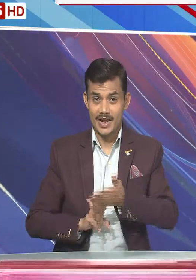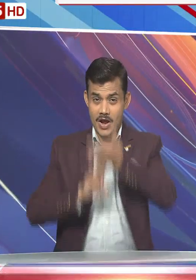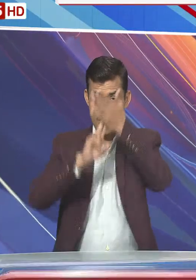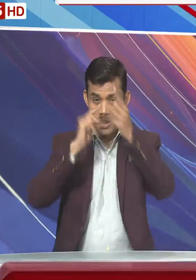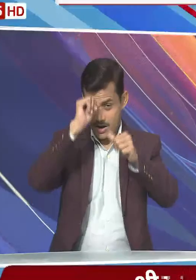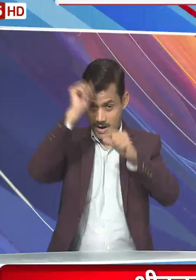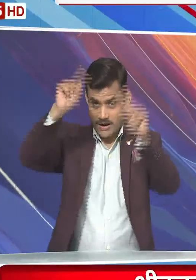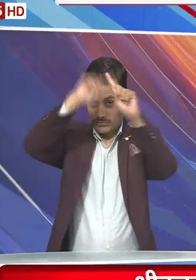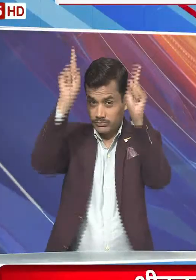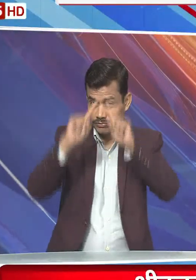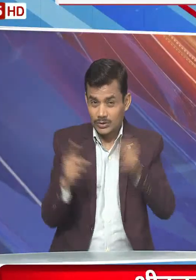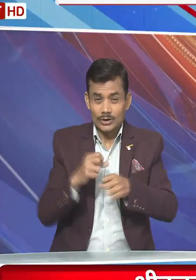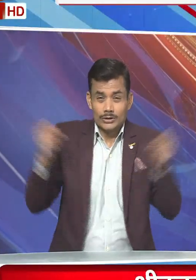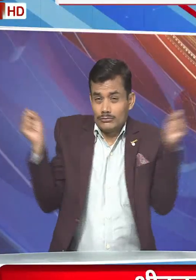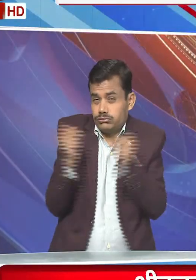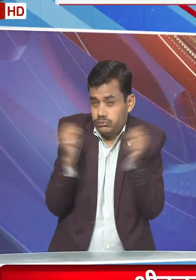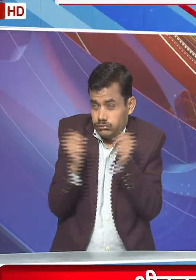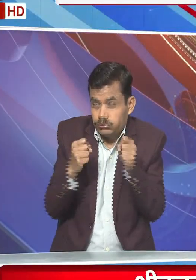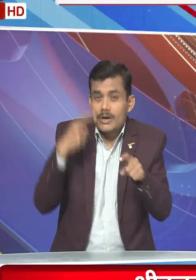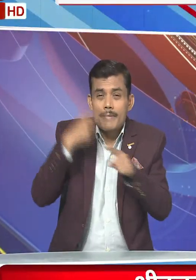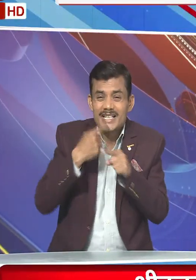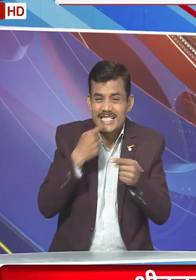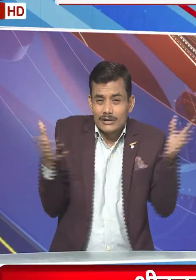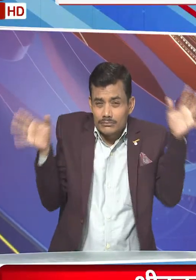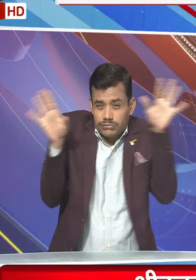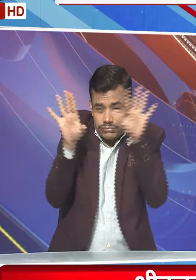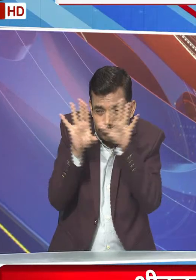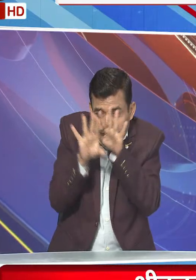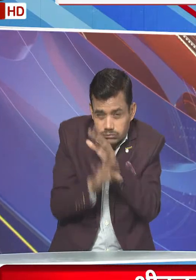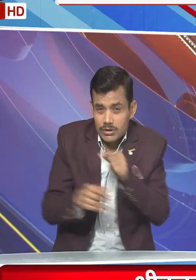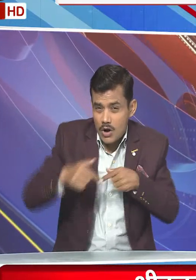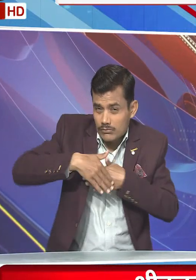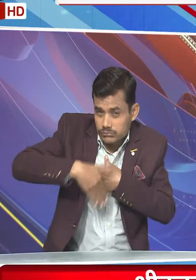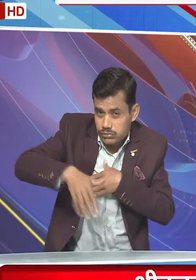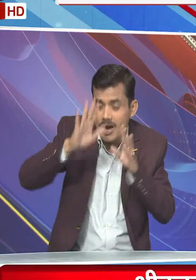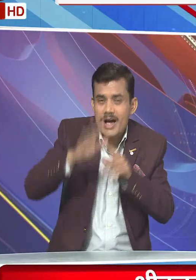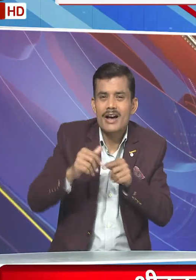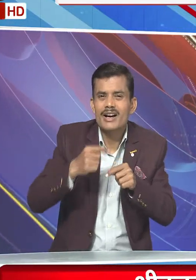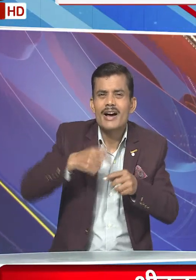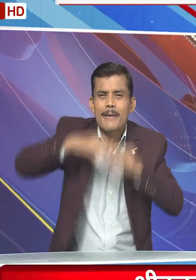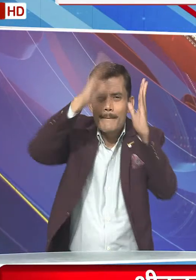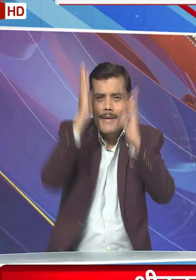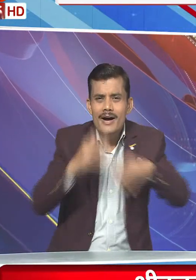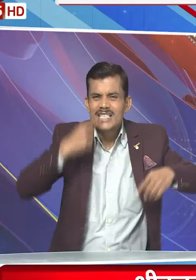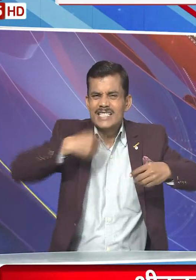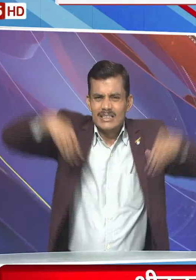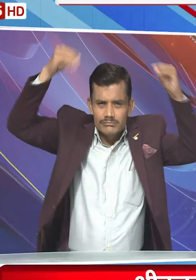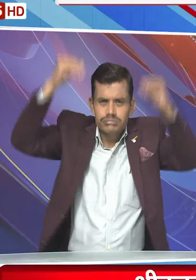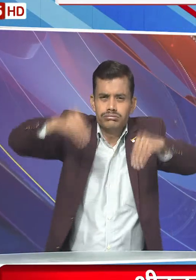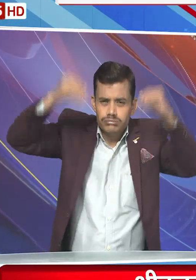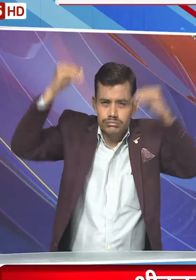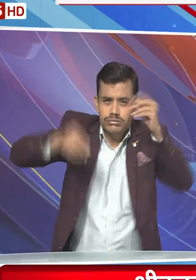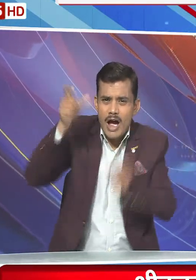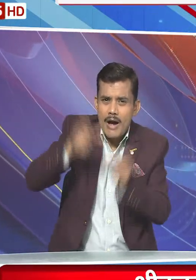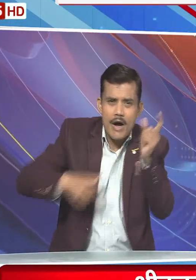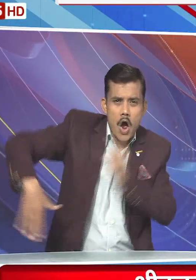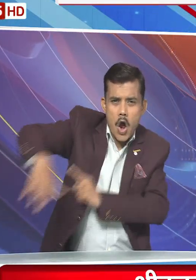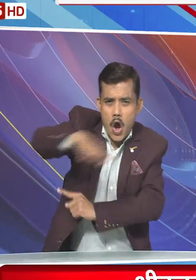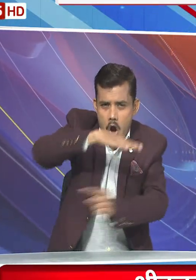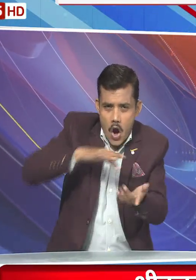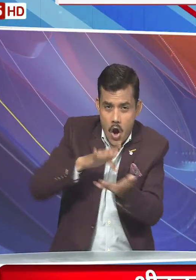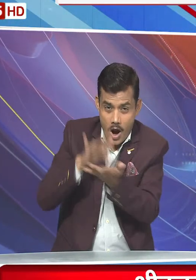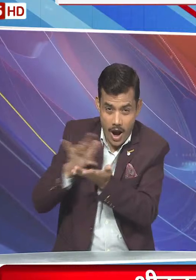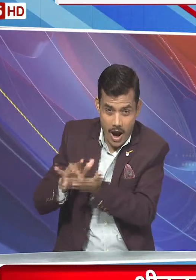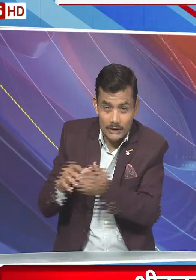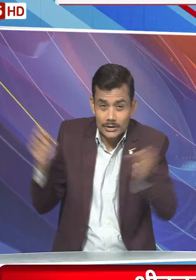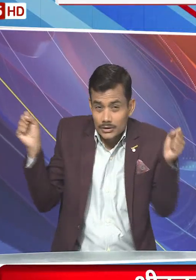उत्तर भारत में शीतलहर और कोहरे का प्रकोप जारी। पहाड़ों पर बर्फबारी की वजह से ठिठुर रहे हैं मैदानी